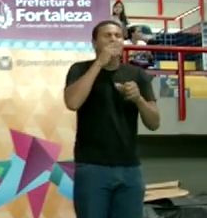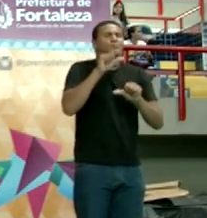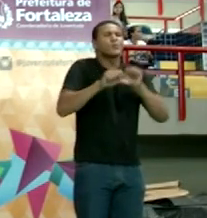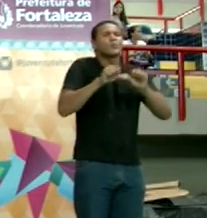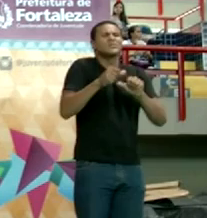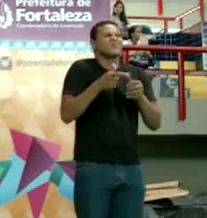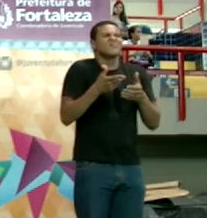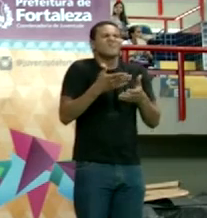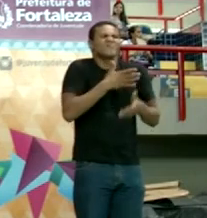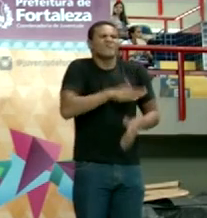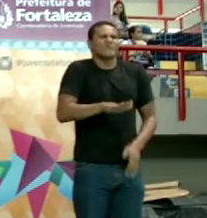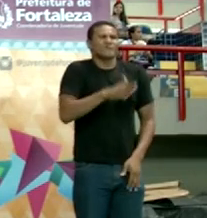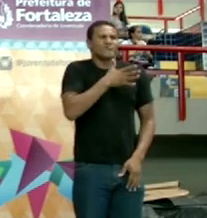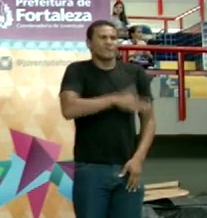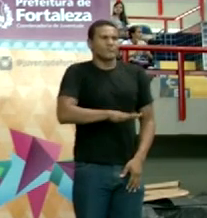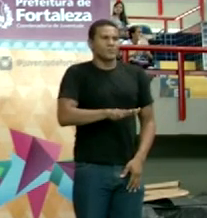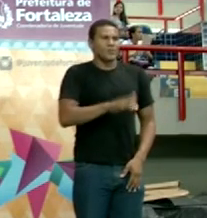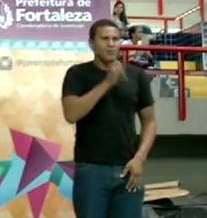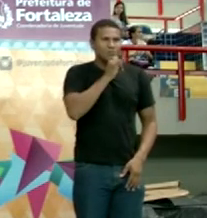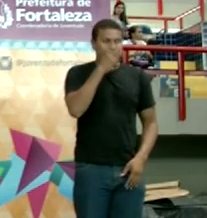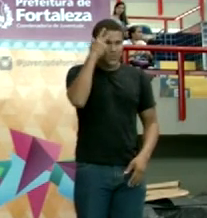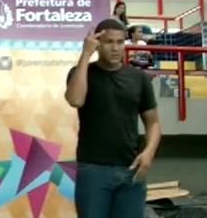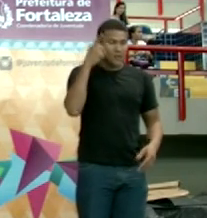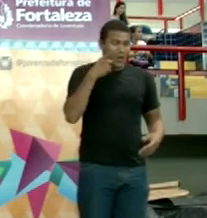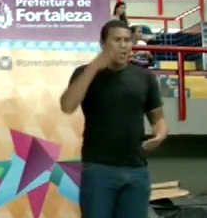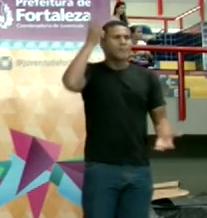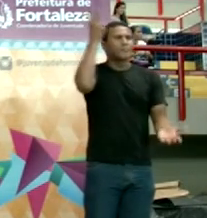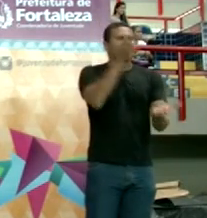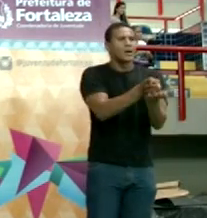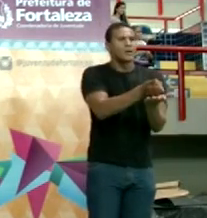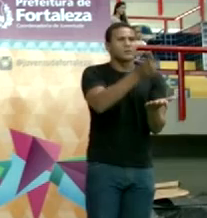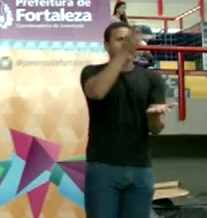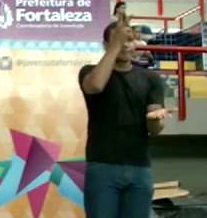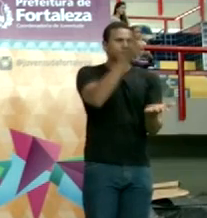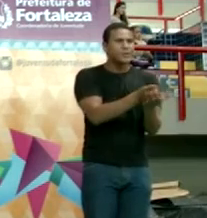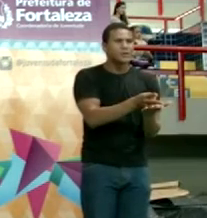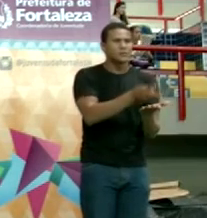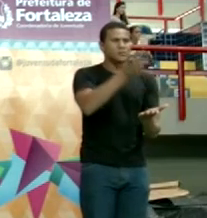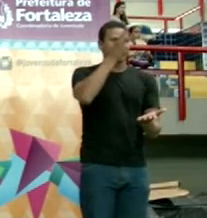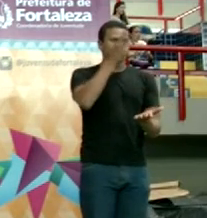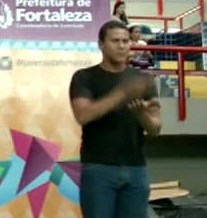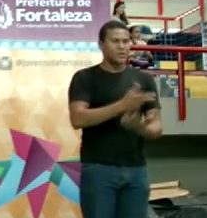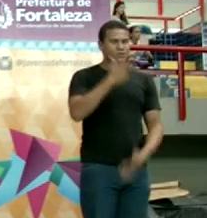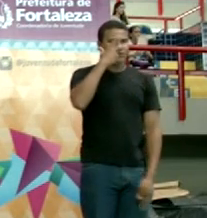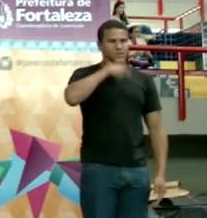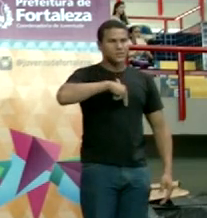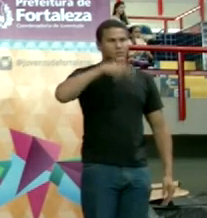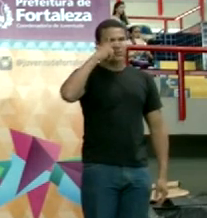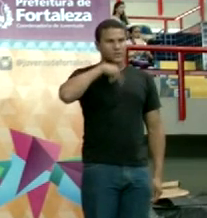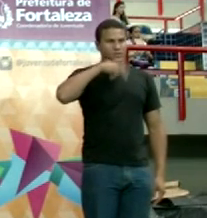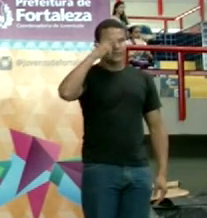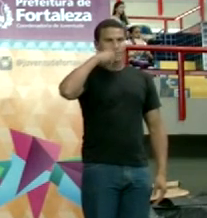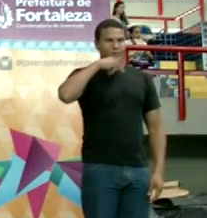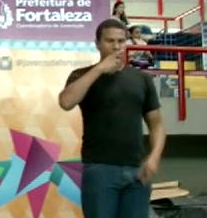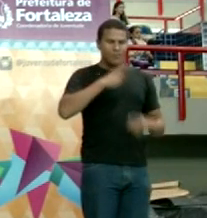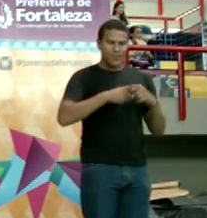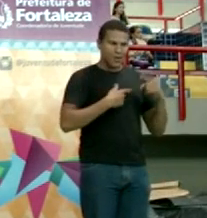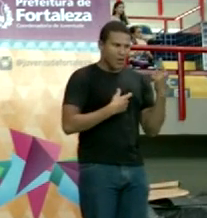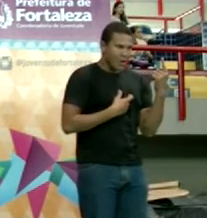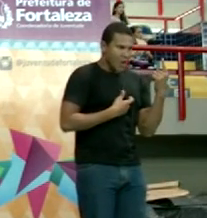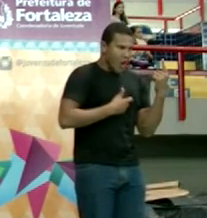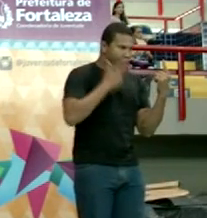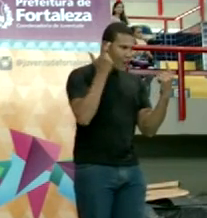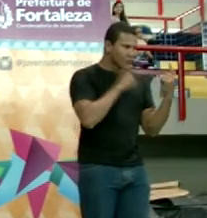mudança, não. Tá? O pessoal tradicional, ele gosta de fazer a mesma coisa. Porque se deu certo uma vez, eu vou mudar para